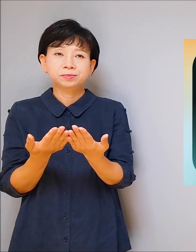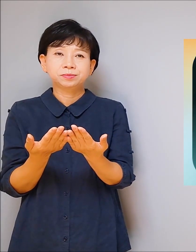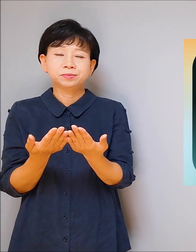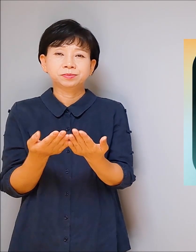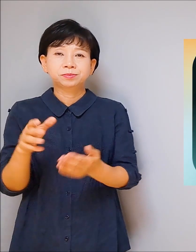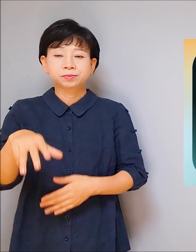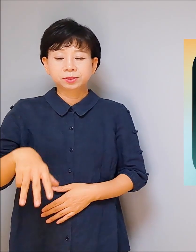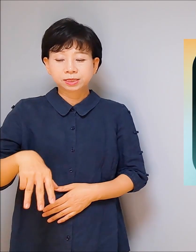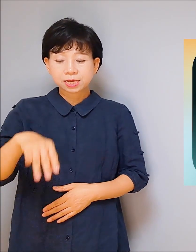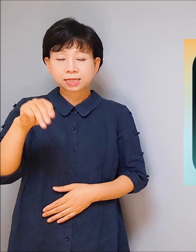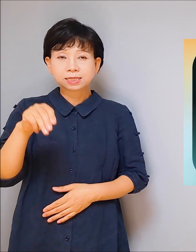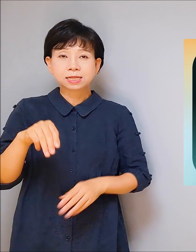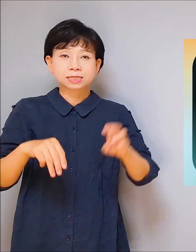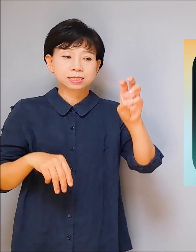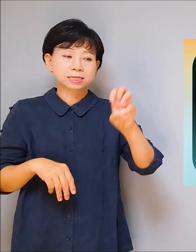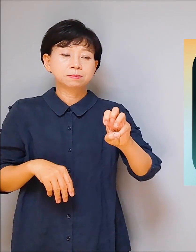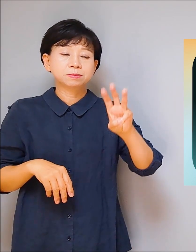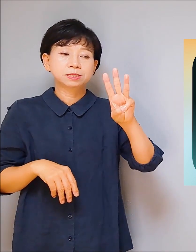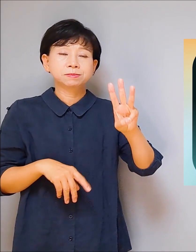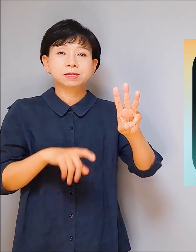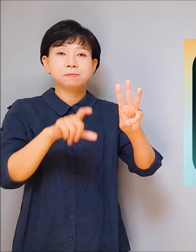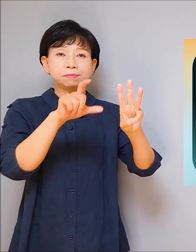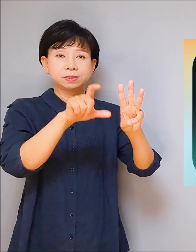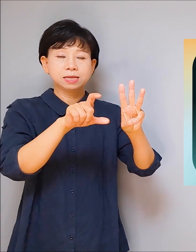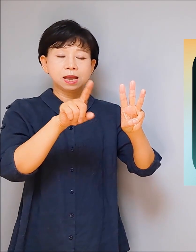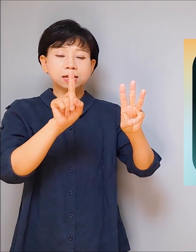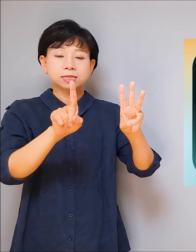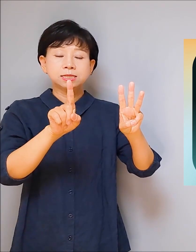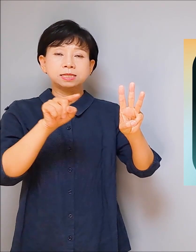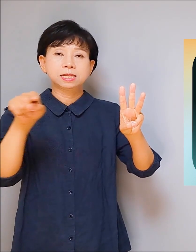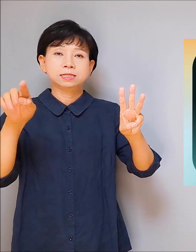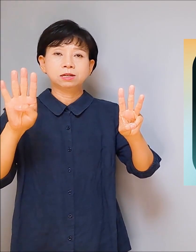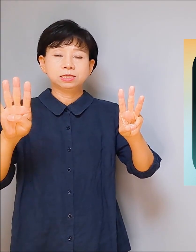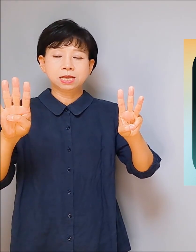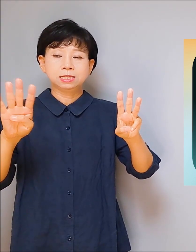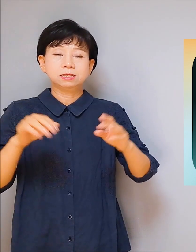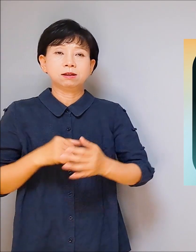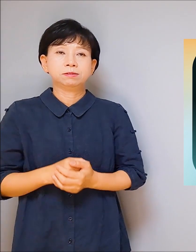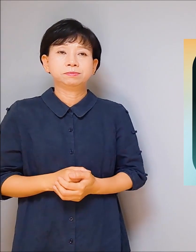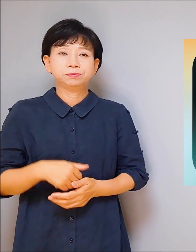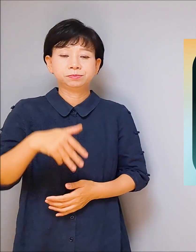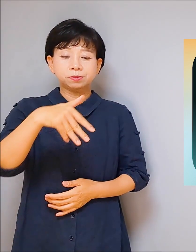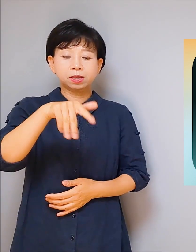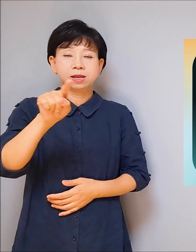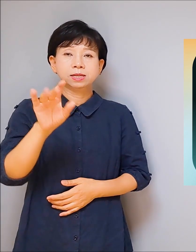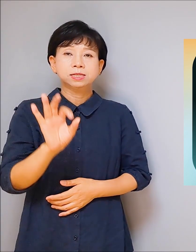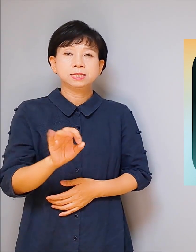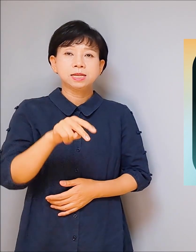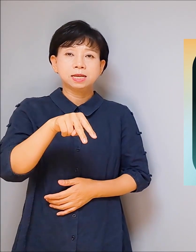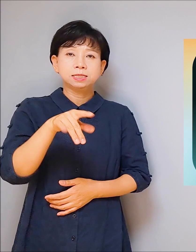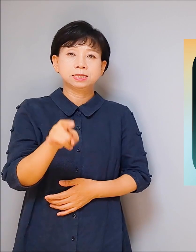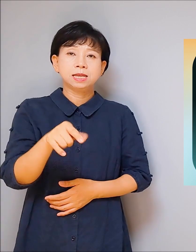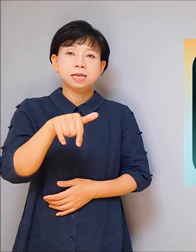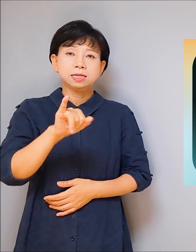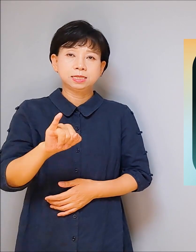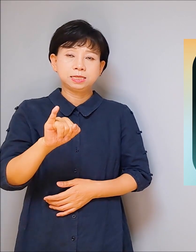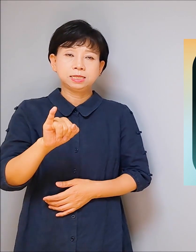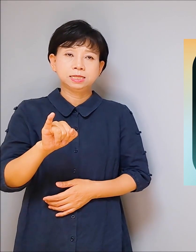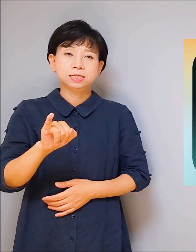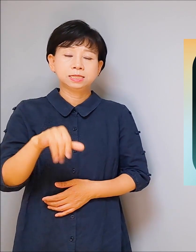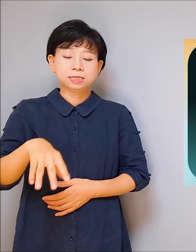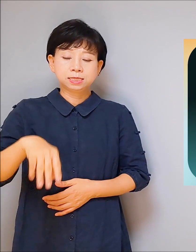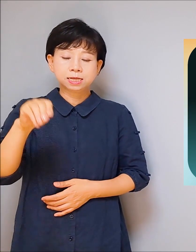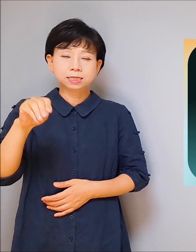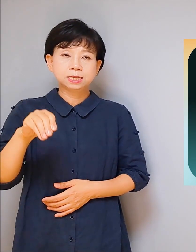보겠습니다. 은혜 받으실 하나님의 말씀은 창세기 33장 1절에서 4절 말씀입니다. 제가